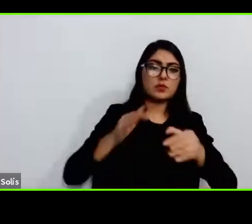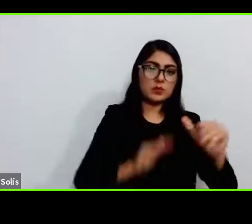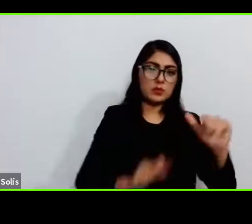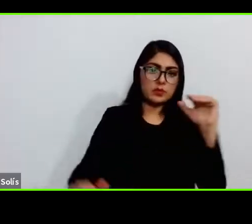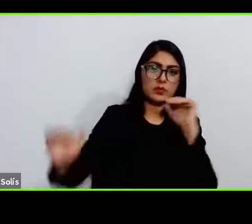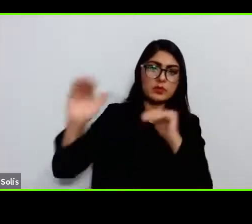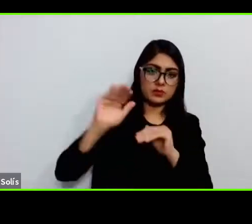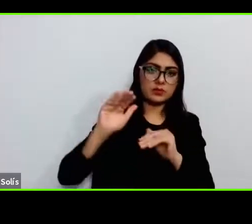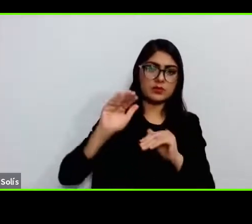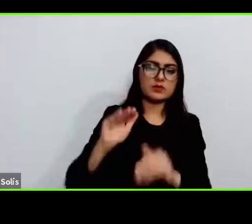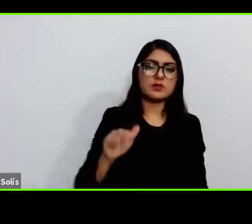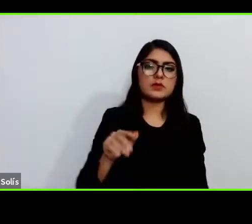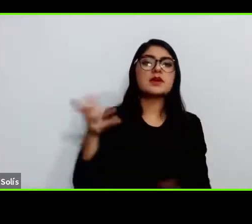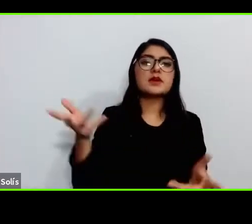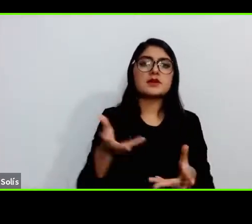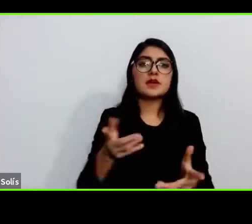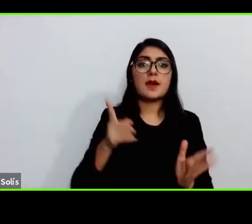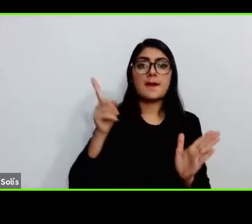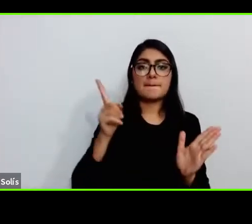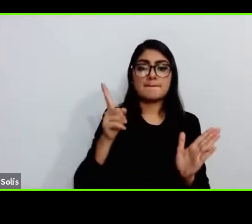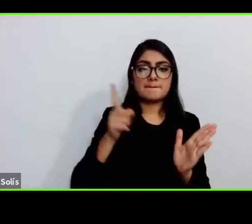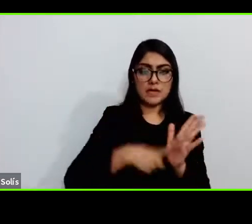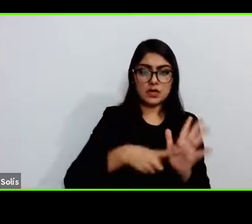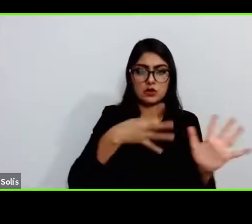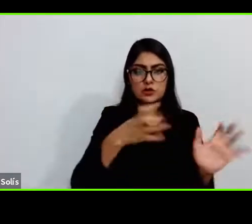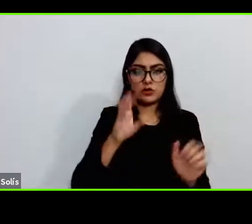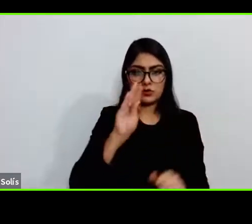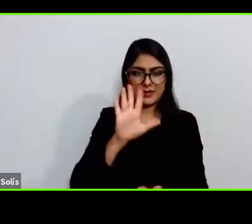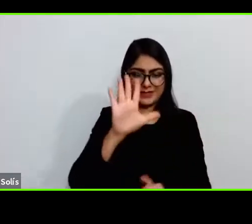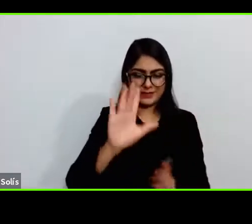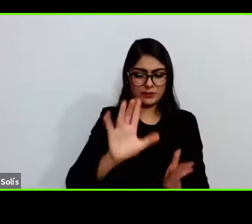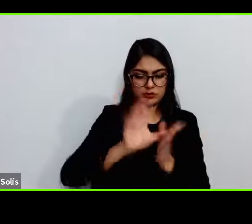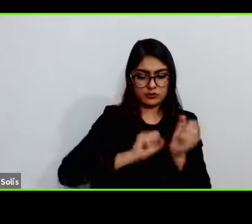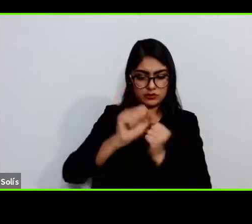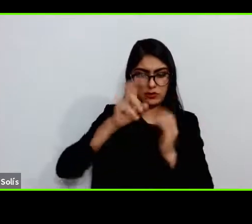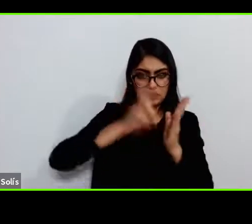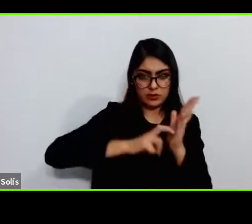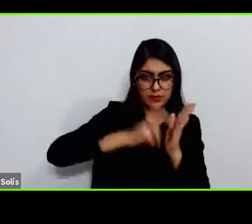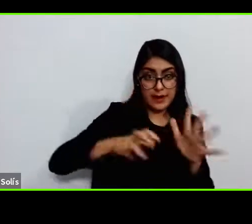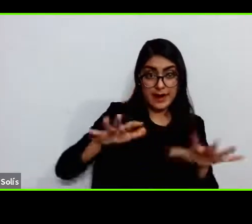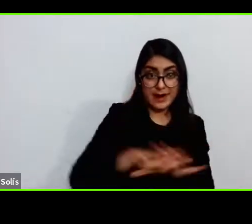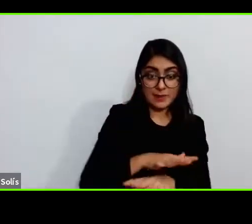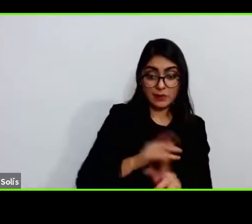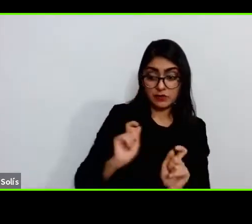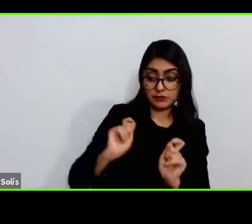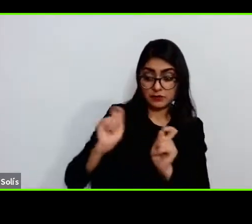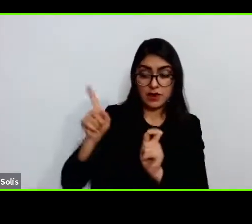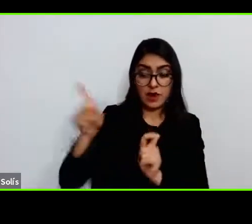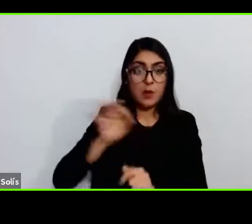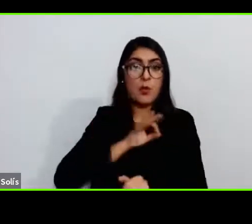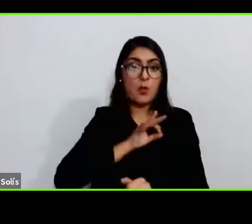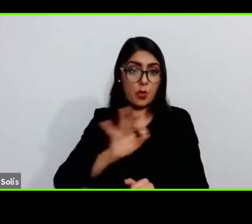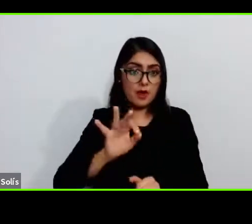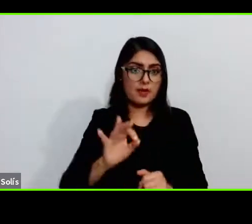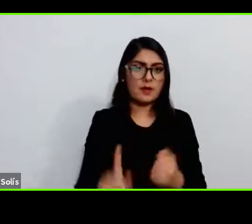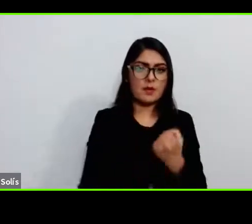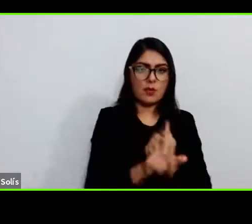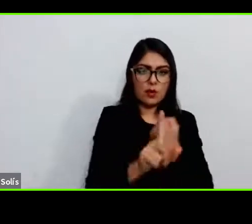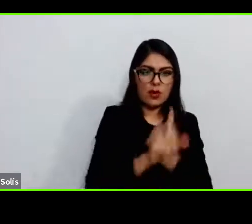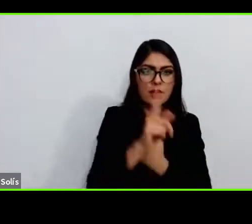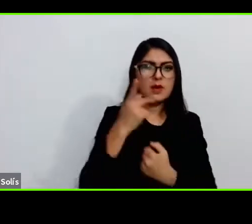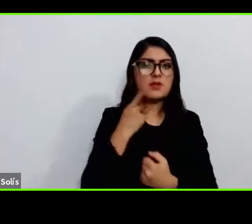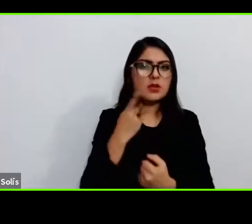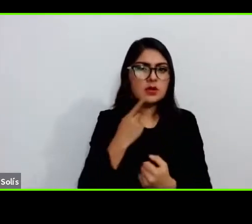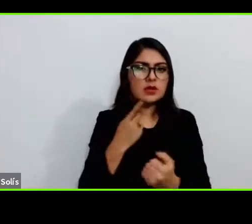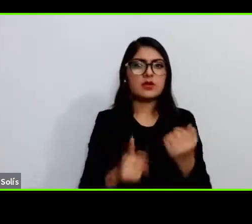muy importante a partir de la reforma del 95 de resolver conflictos políticos entre élites políticas. Entiéndase,